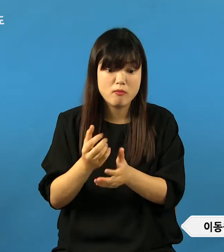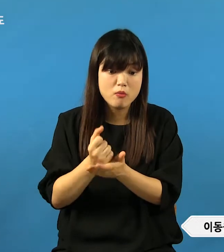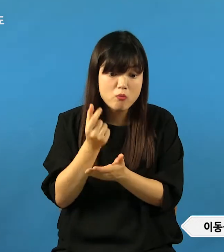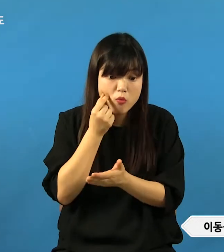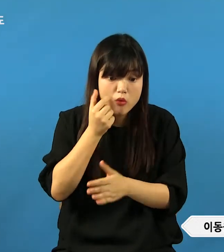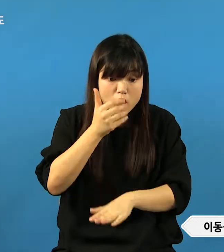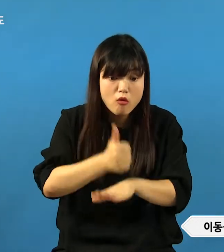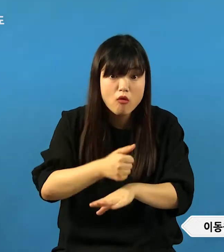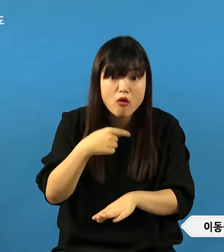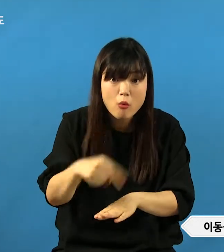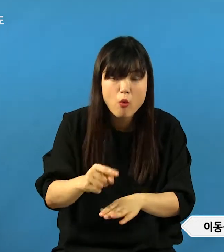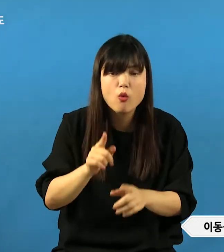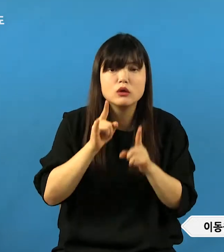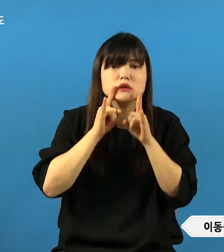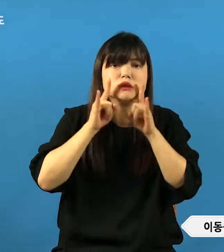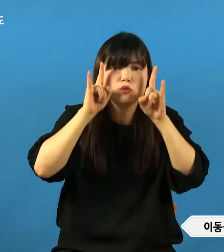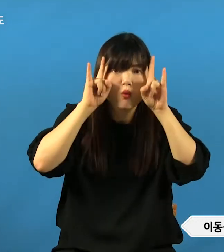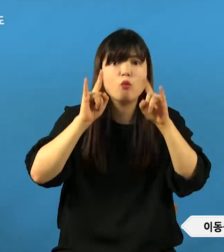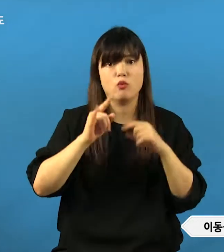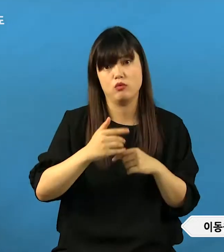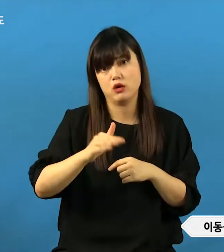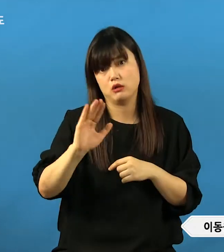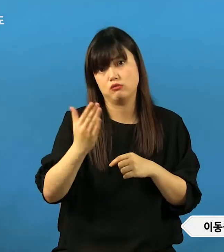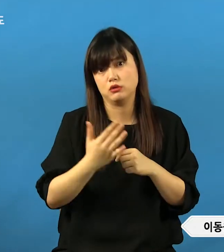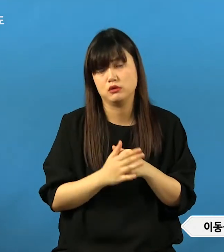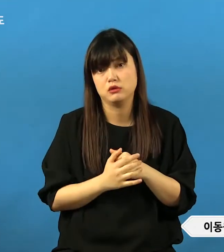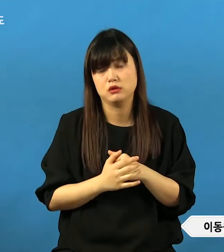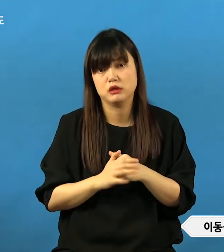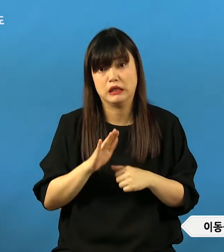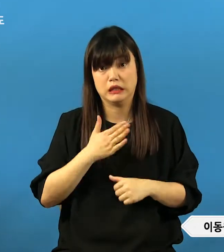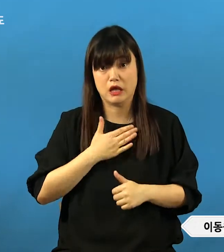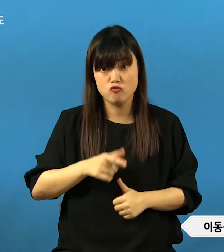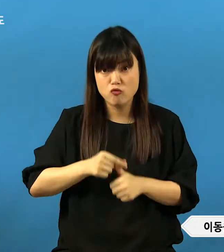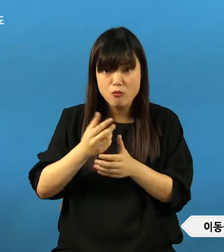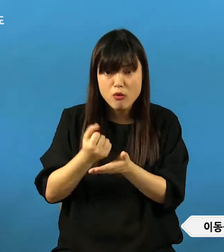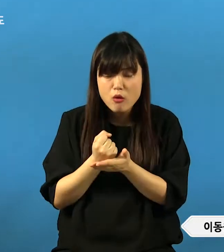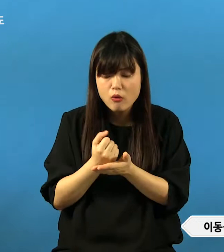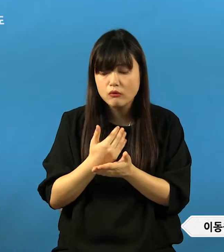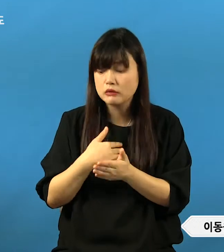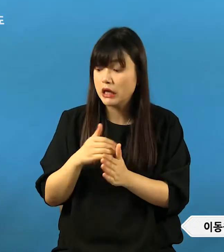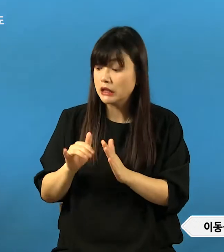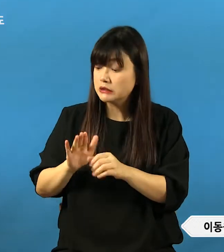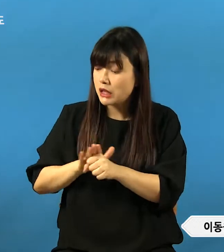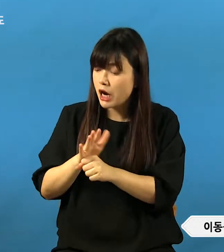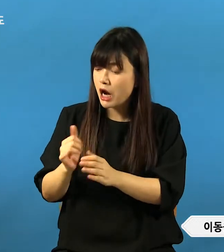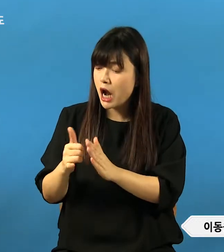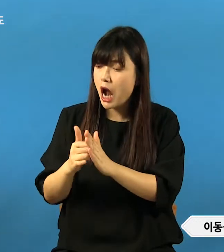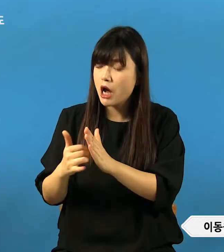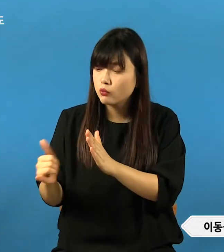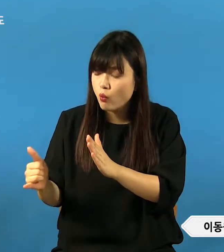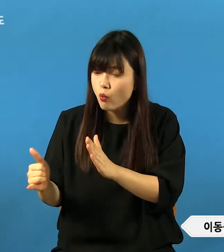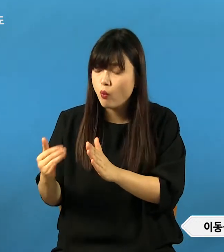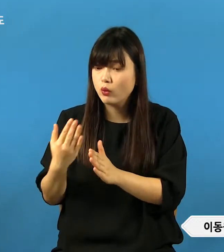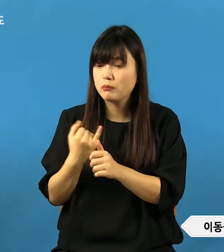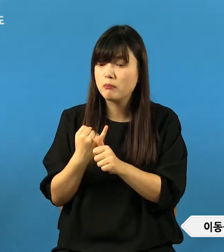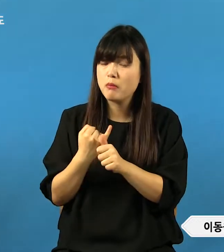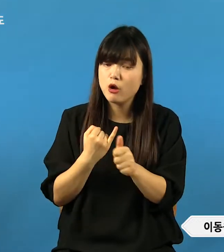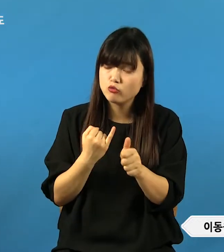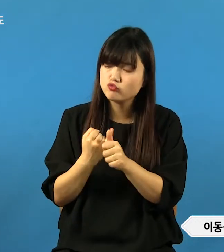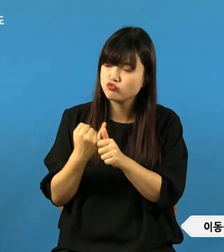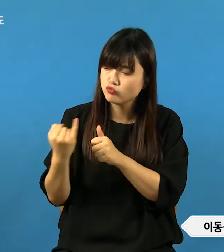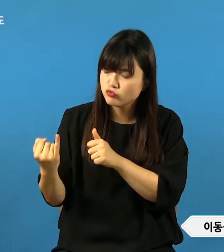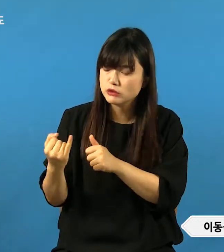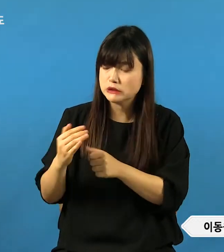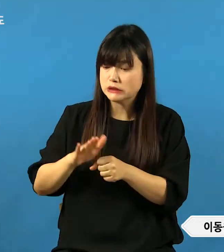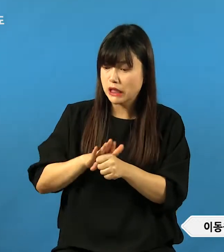마지막 운명입니다. 자, 나는 구원받고 우리의 사랑하는 가족들, 우리의 사랑하는 배우자,